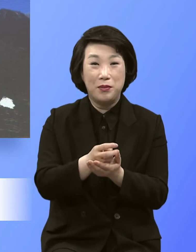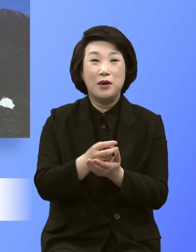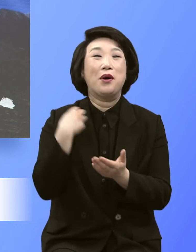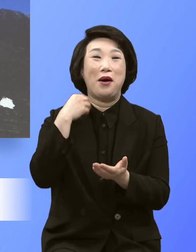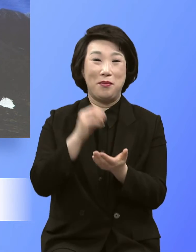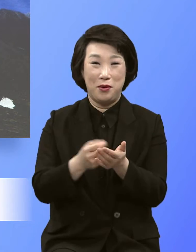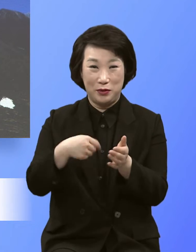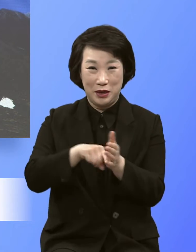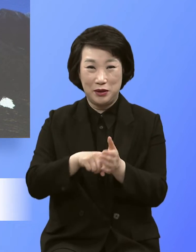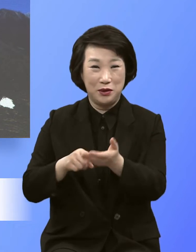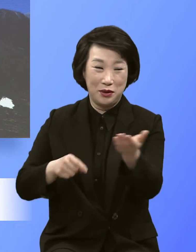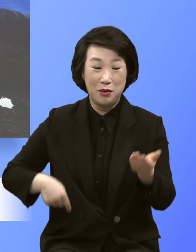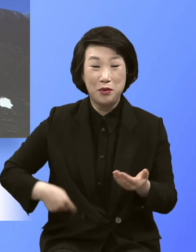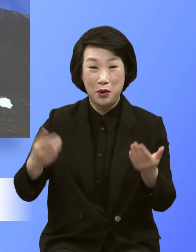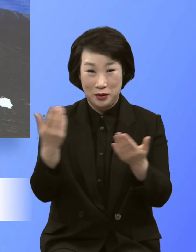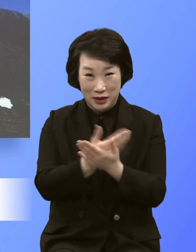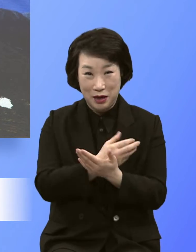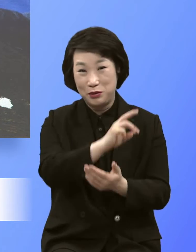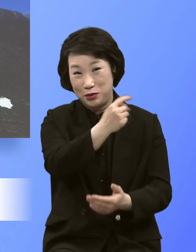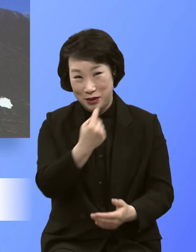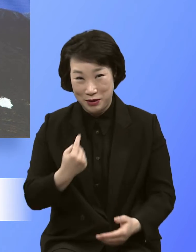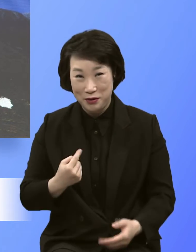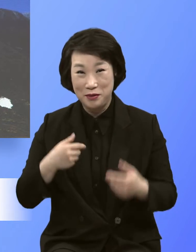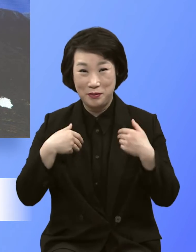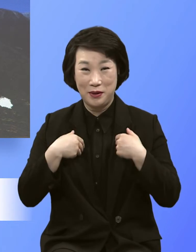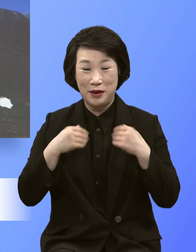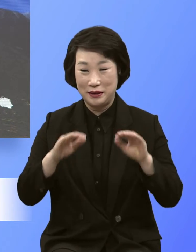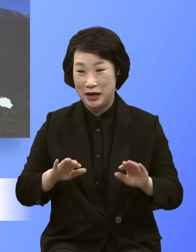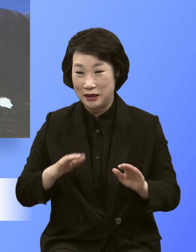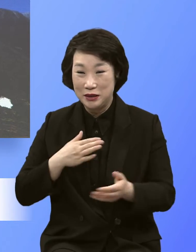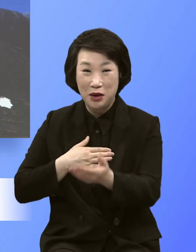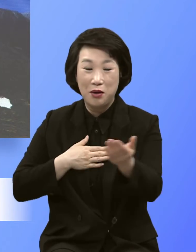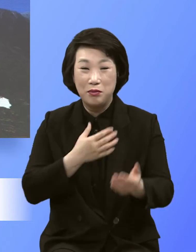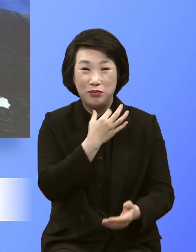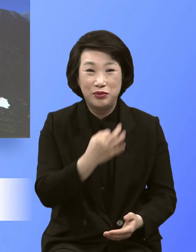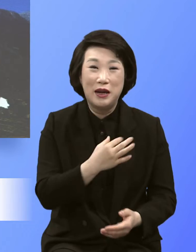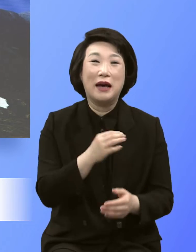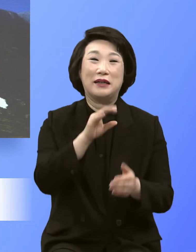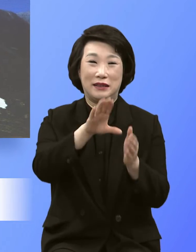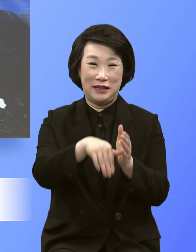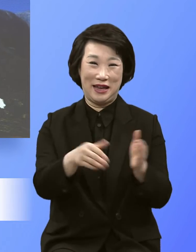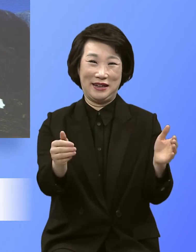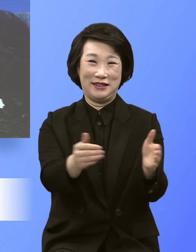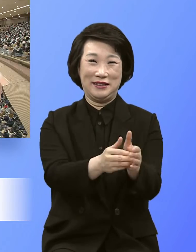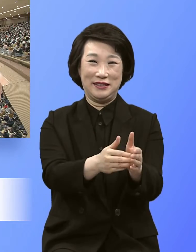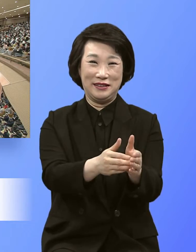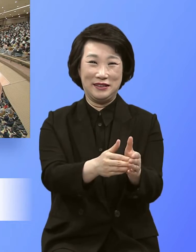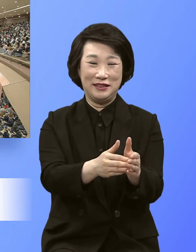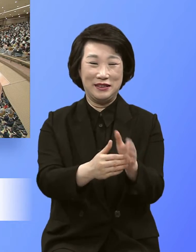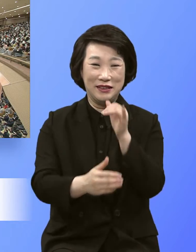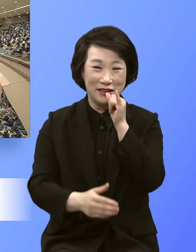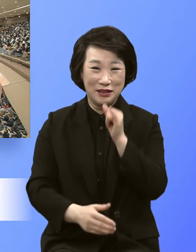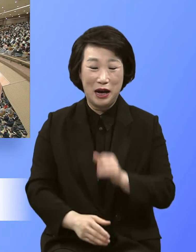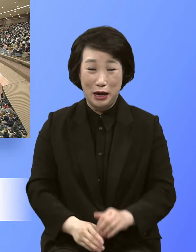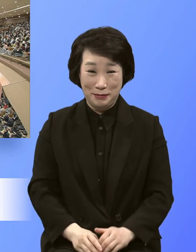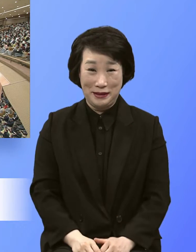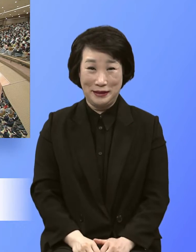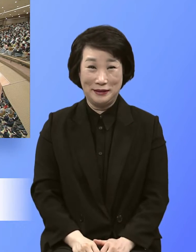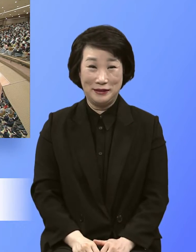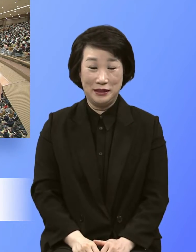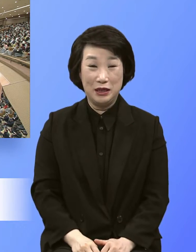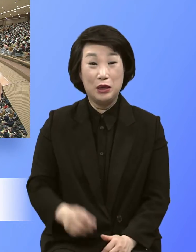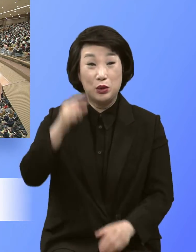위해서 회개하고 돌아오면 여러분의 불행은 그때 끝나버리는